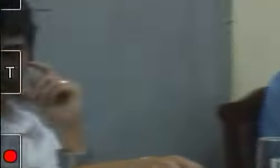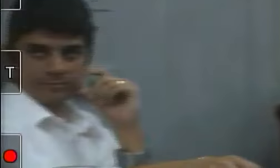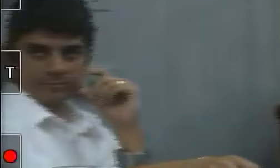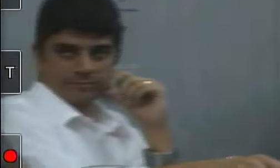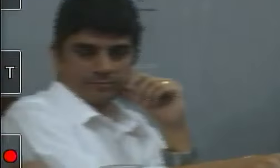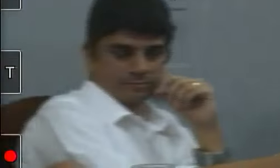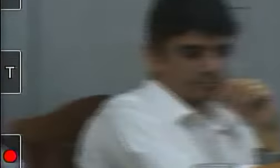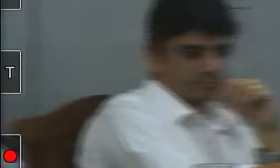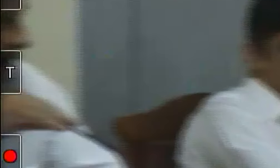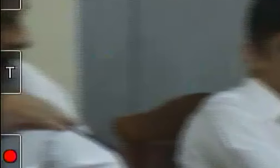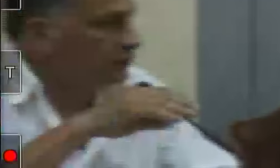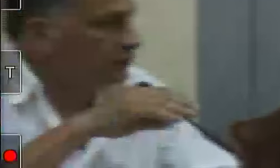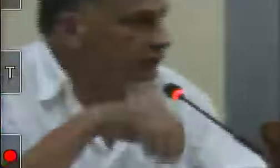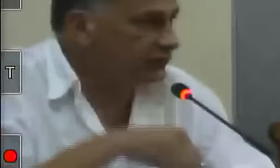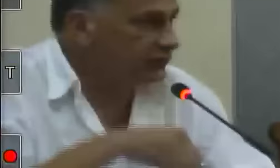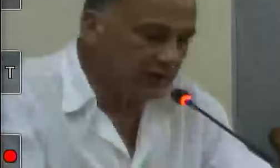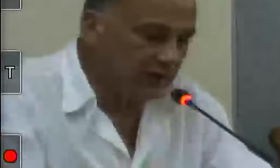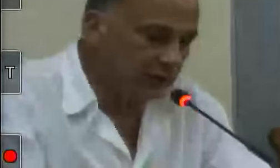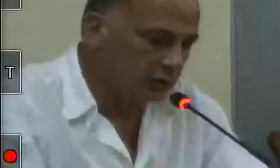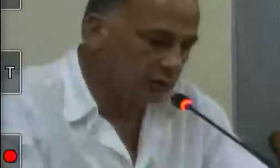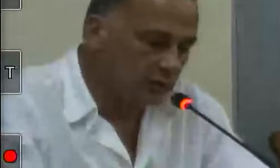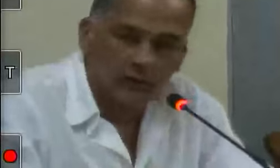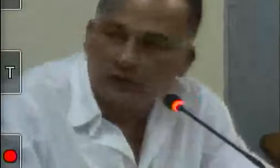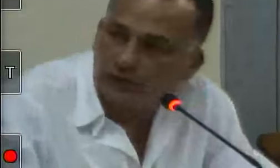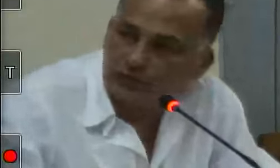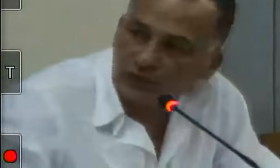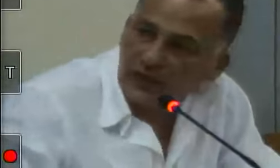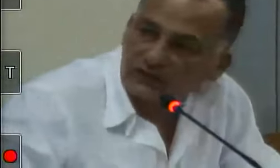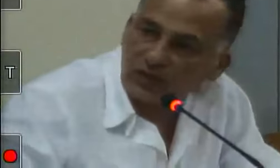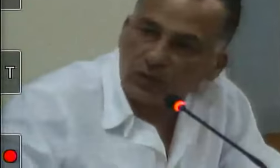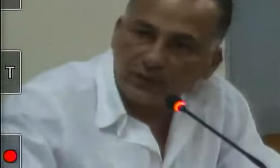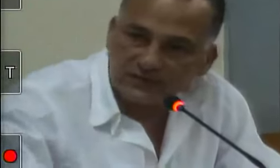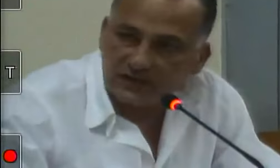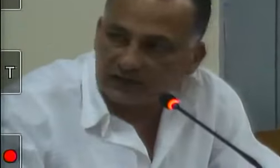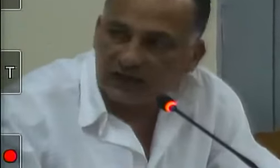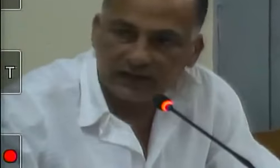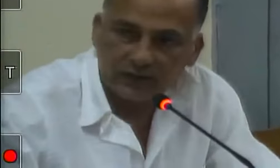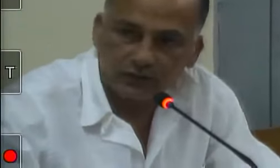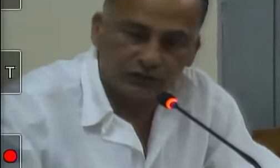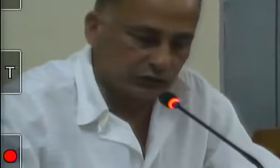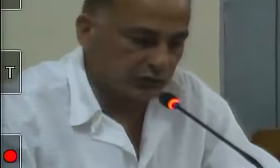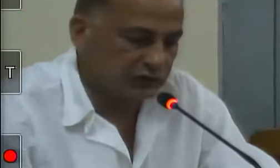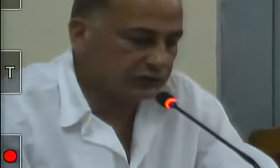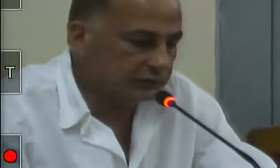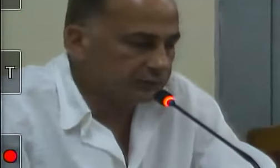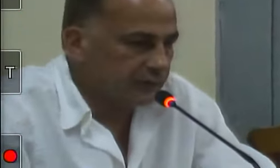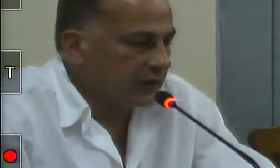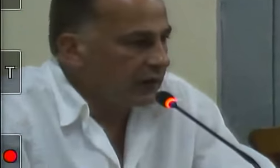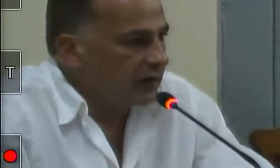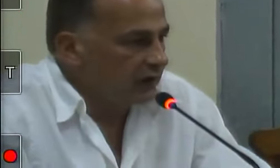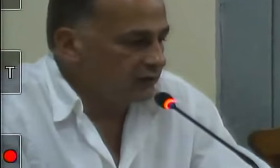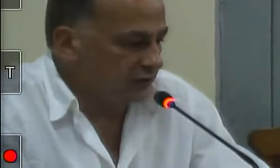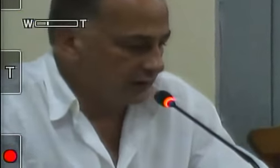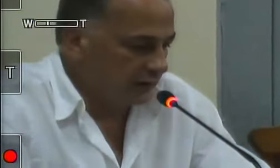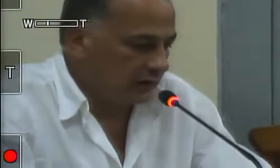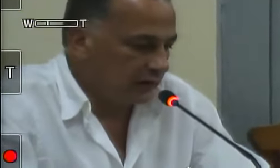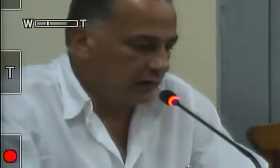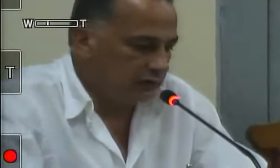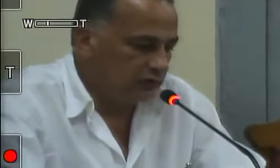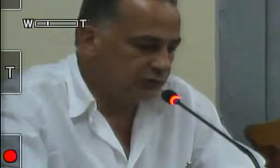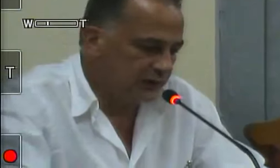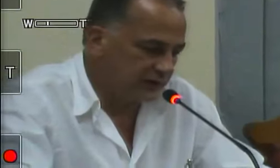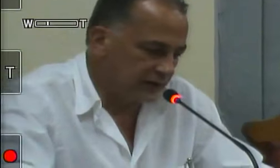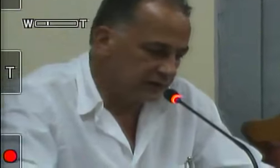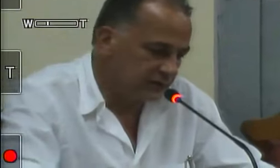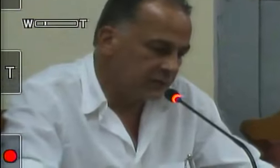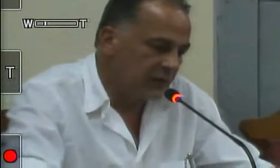Boa noite, secretária, Léo, funcionários que acompanham a secretária na noite de hoje, enfim, a